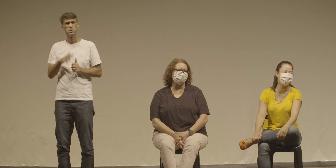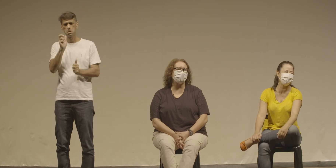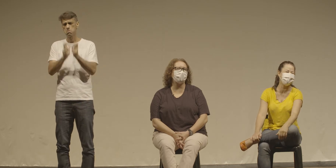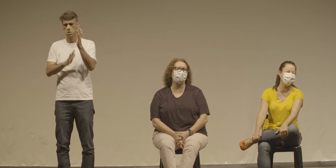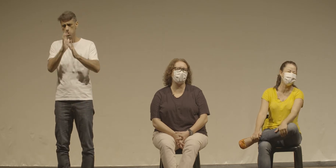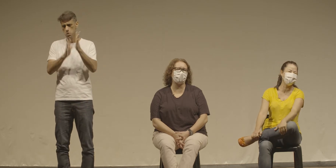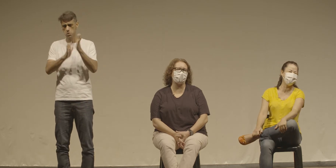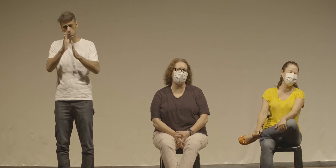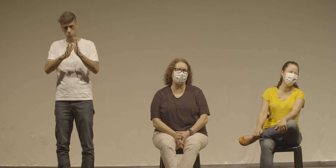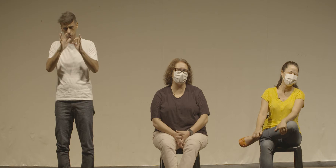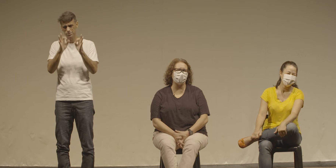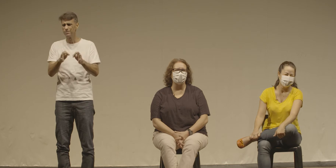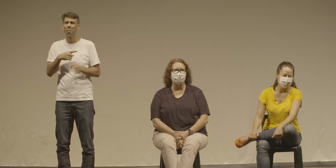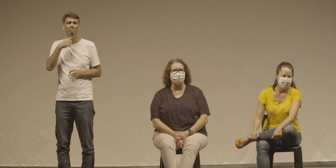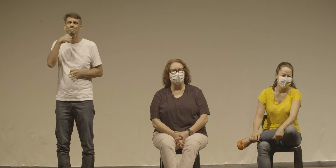bruxas da Inquisição.